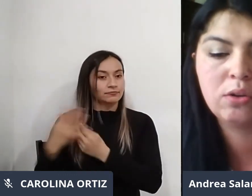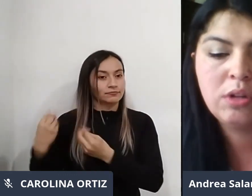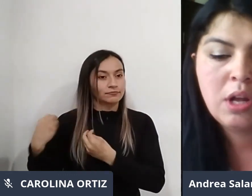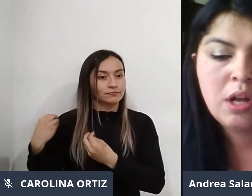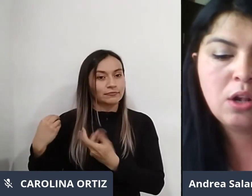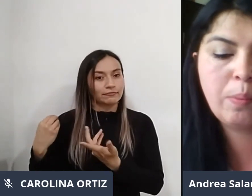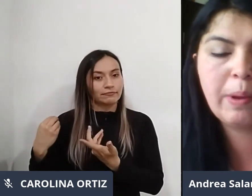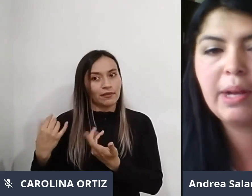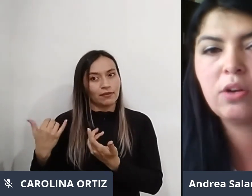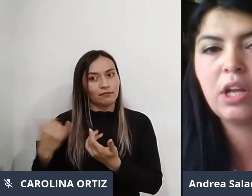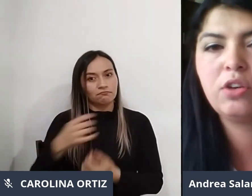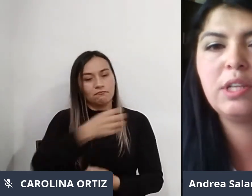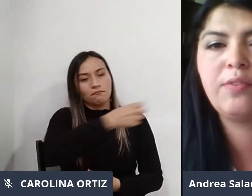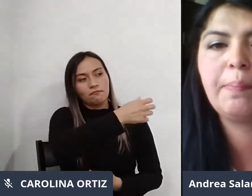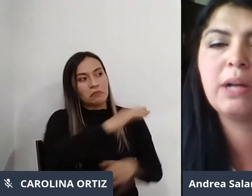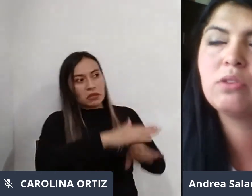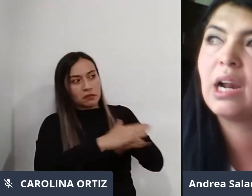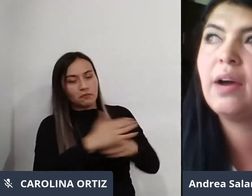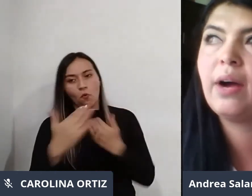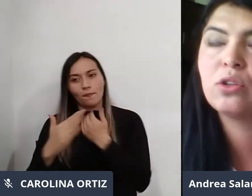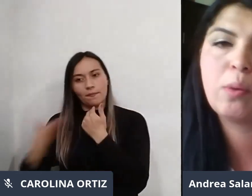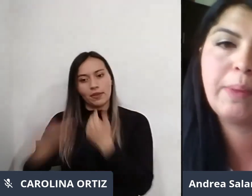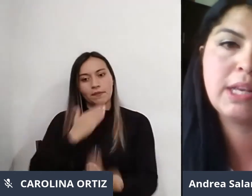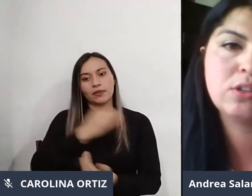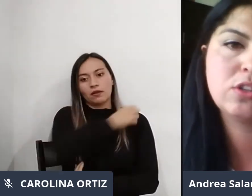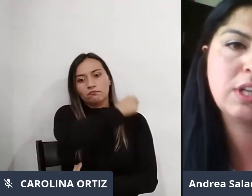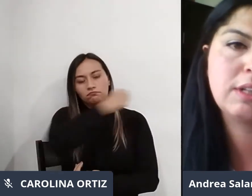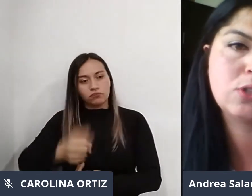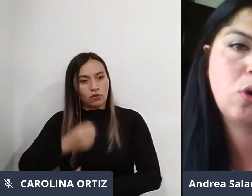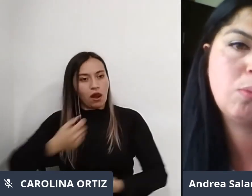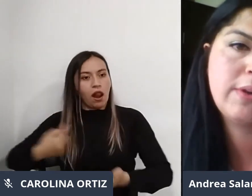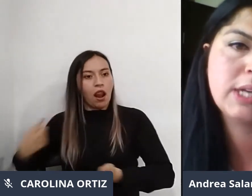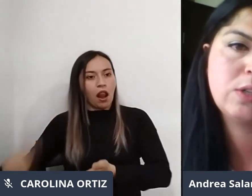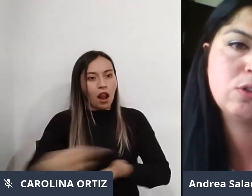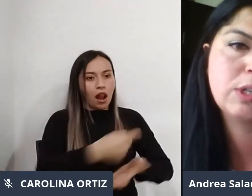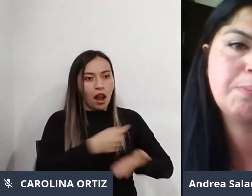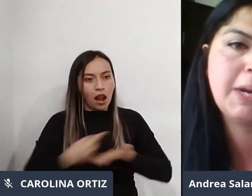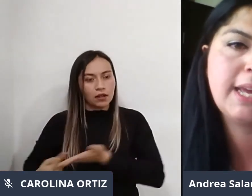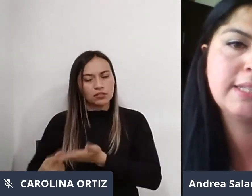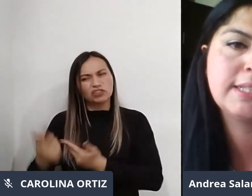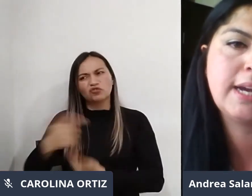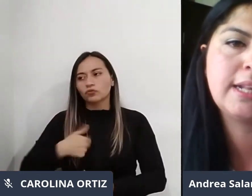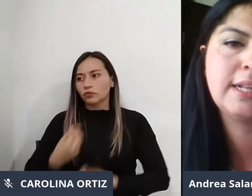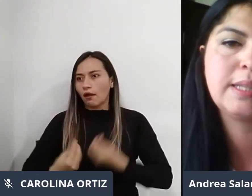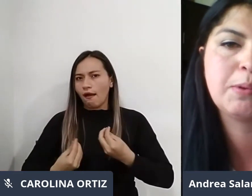este diálogo, lo primero que yo hice fue preguntarle a varios compañeros docentes cómo había sido su